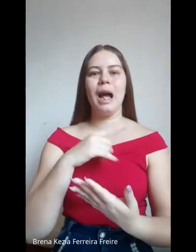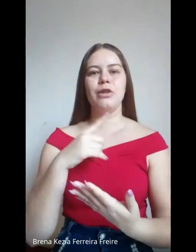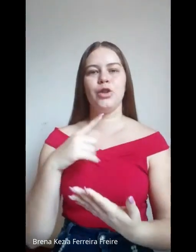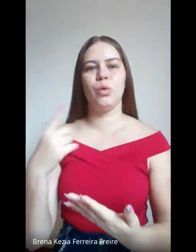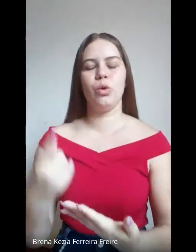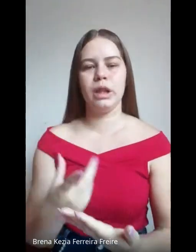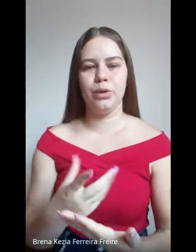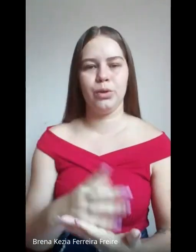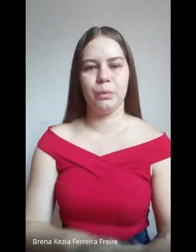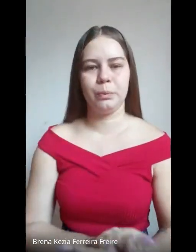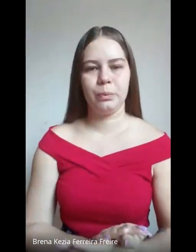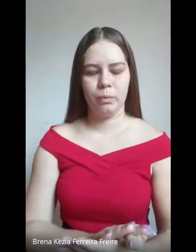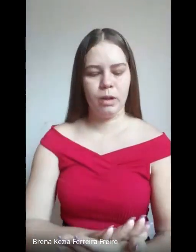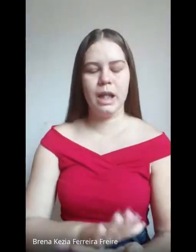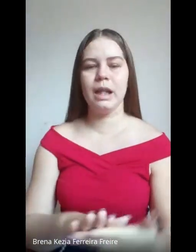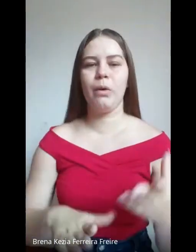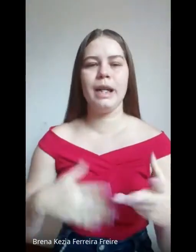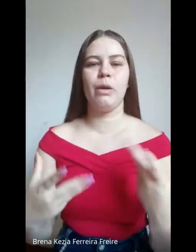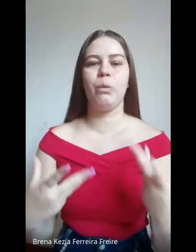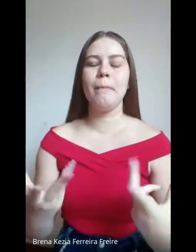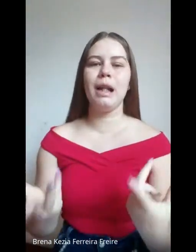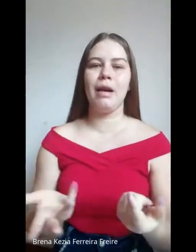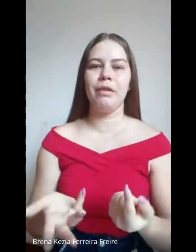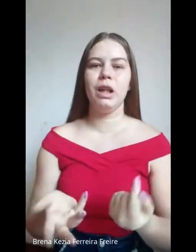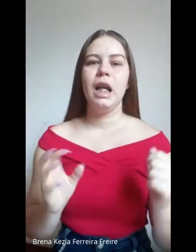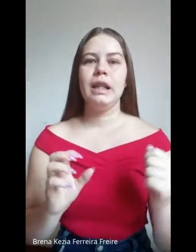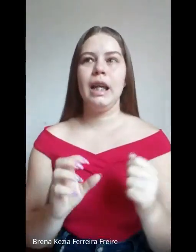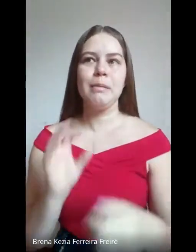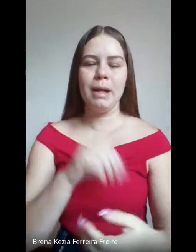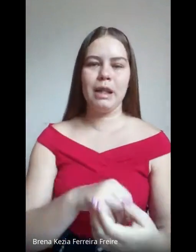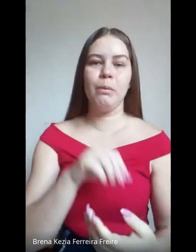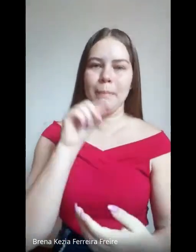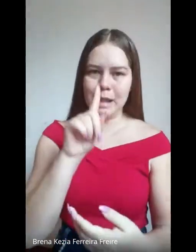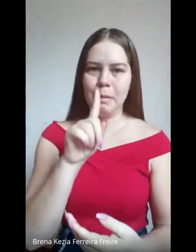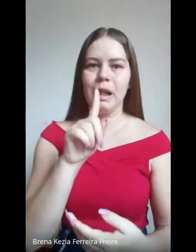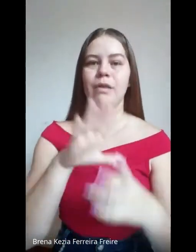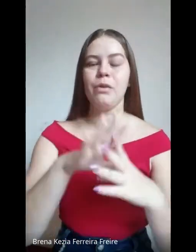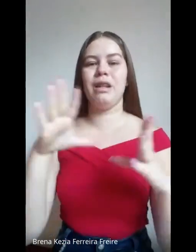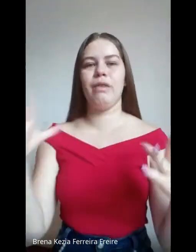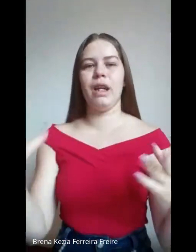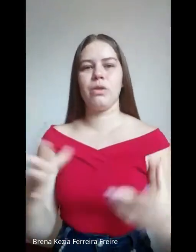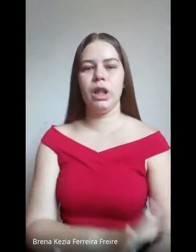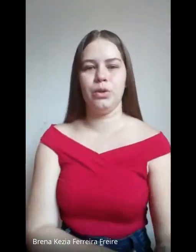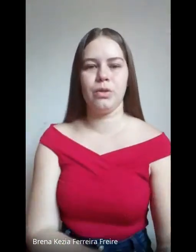um contexto? Quem aqui conhece alguma palavra que uma mesma palavra é usada em vários contextos? Quem